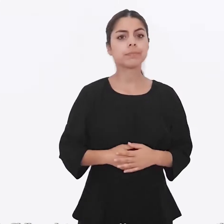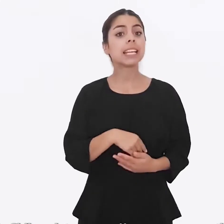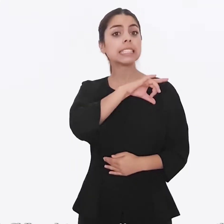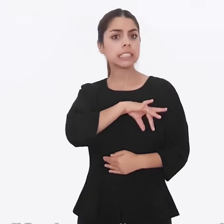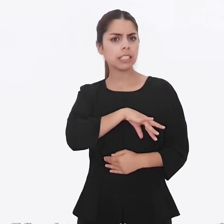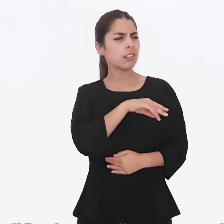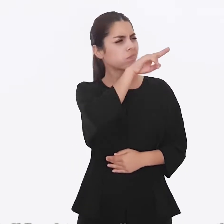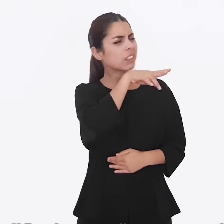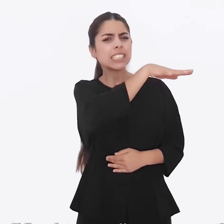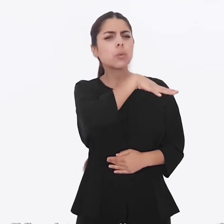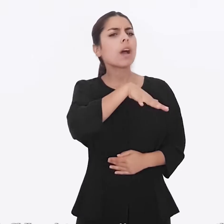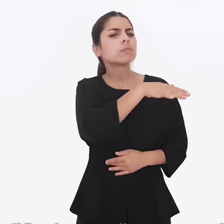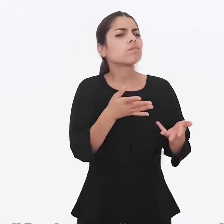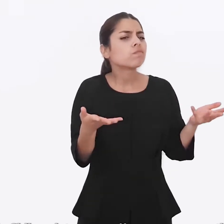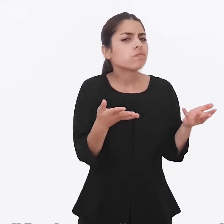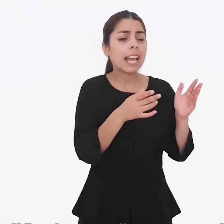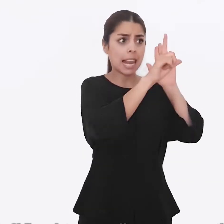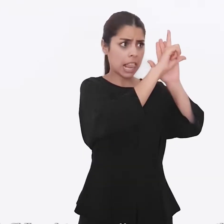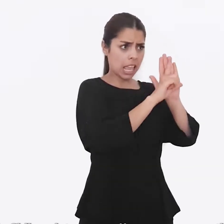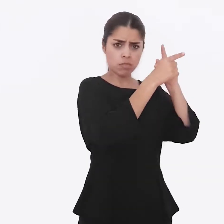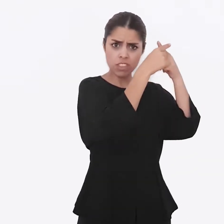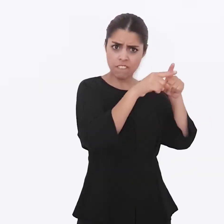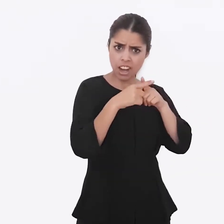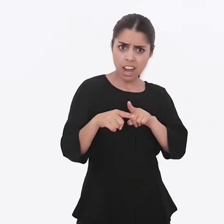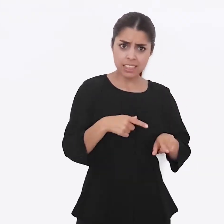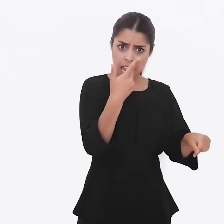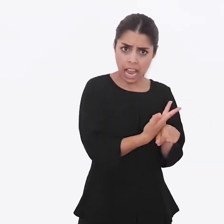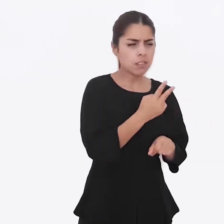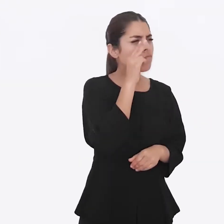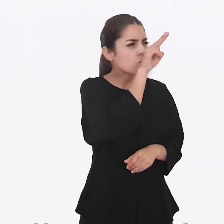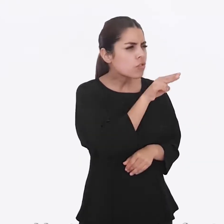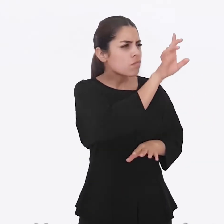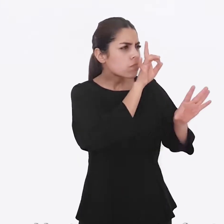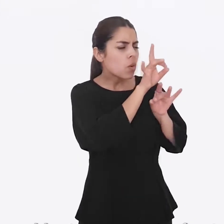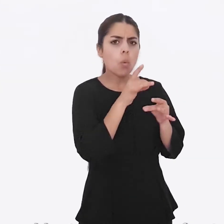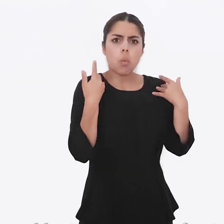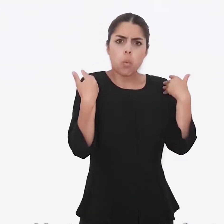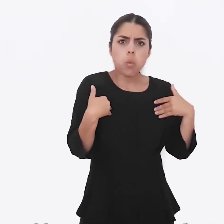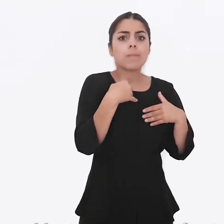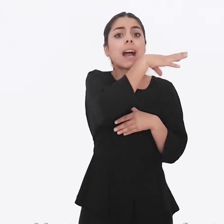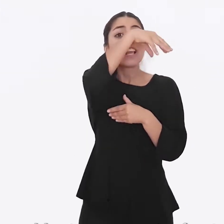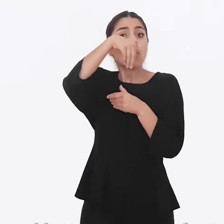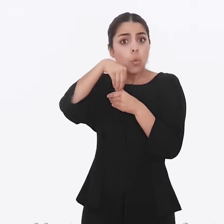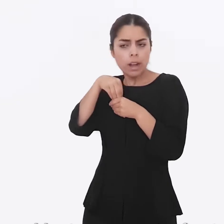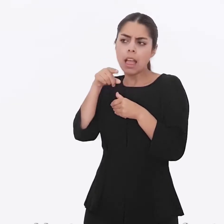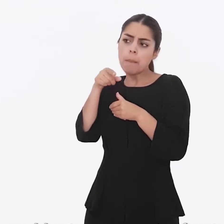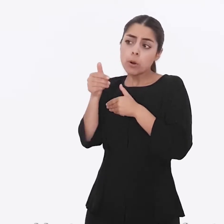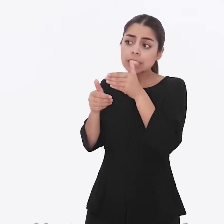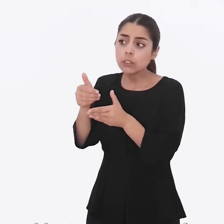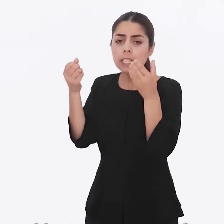existe un amplio cuerpo normativo que lleva a identificar aquellos elementos esenciales que deben tenerse en cuenta referente a los procesos de enseñanza y